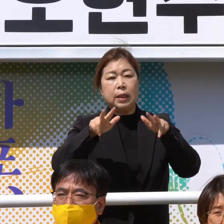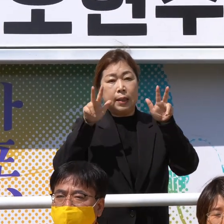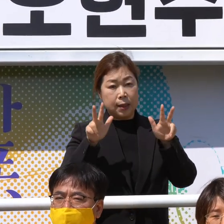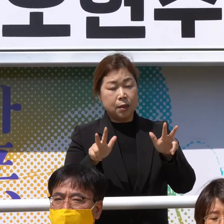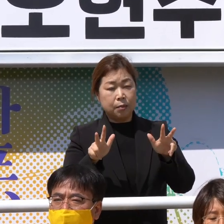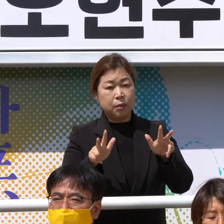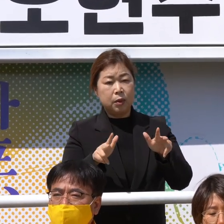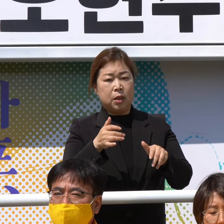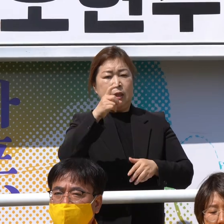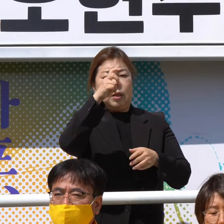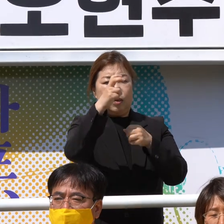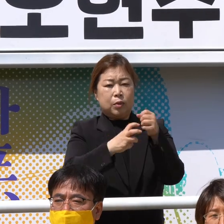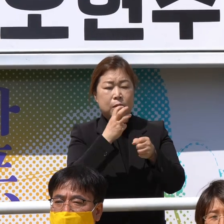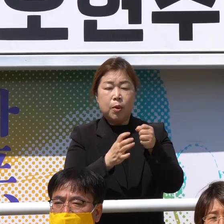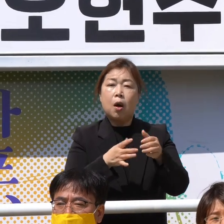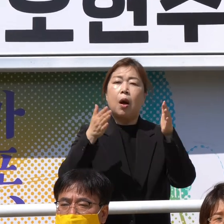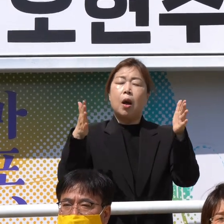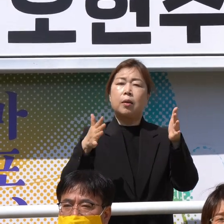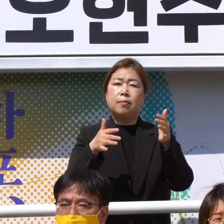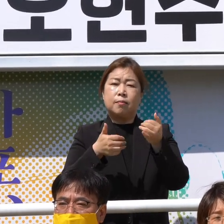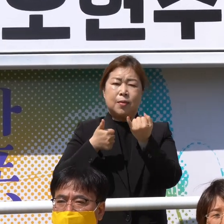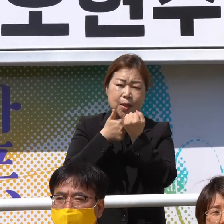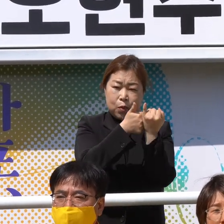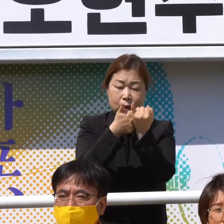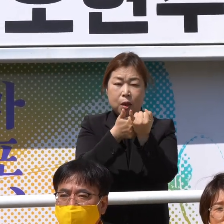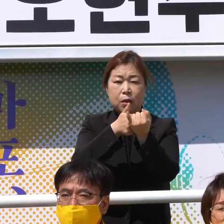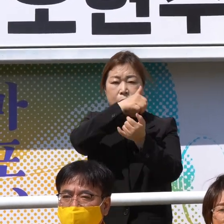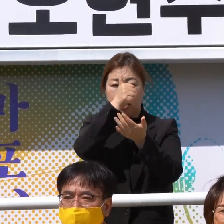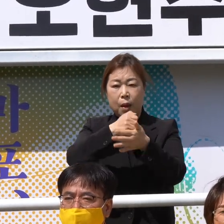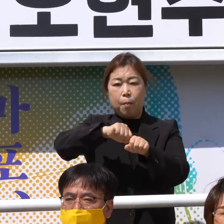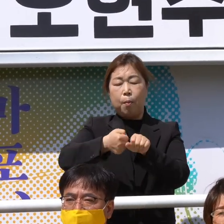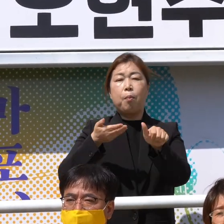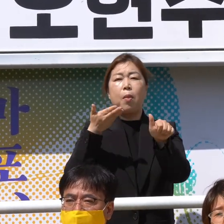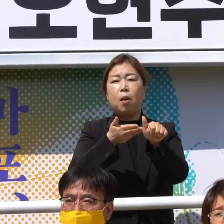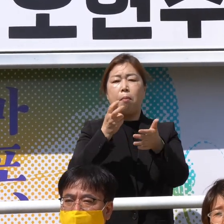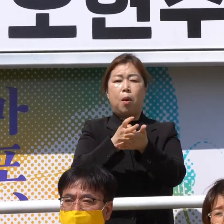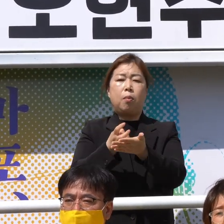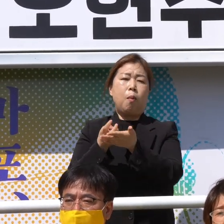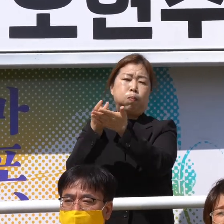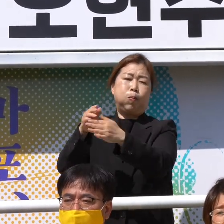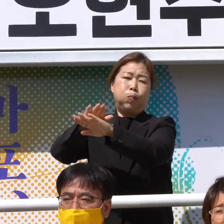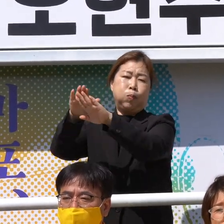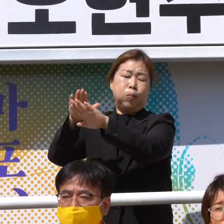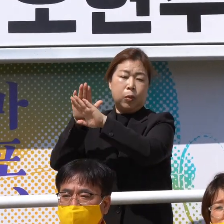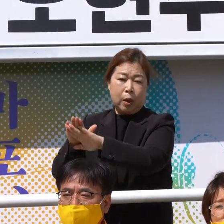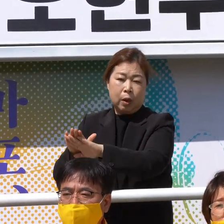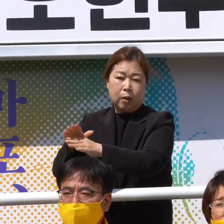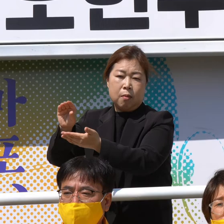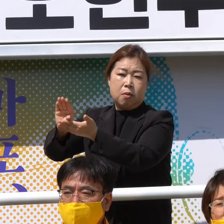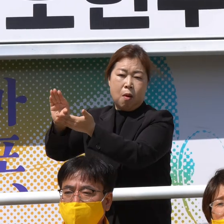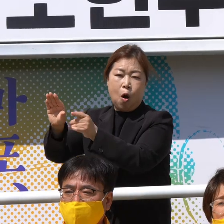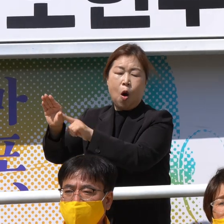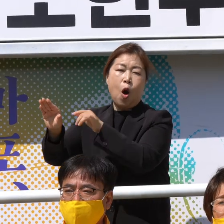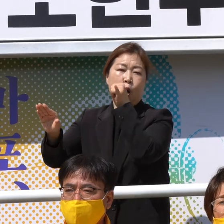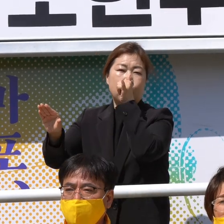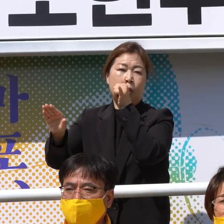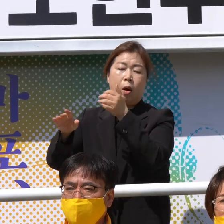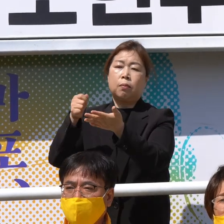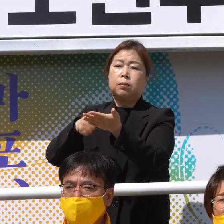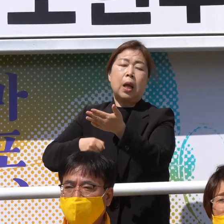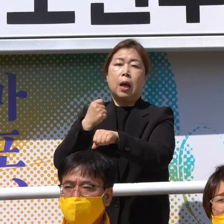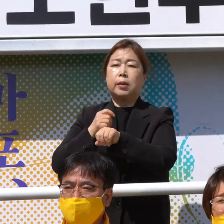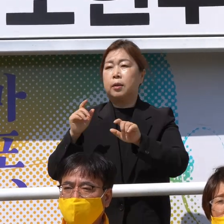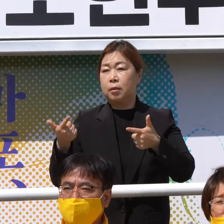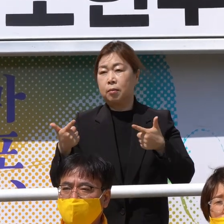지금 10수년간 스토킹 범죄 처벌법 국회에는 계류만 되어 있고 국회의원들 이 문제 처리하지